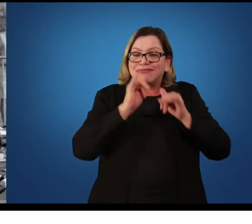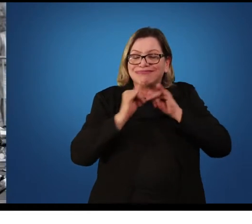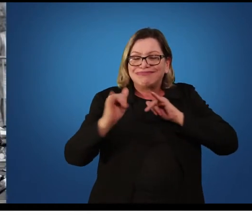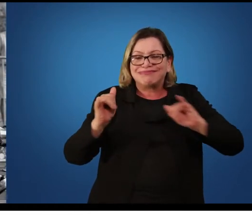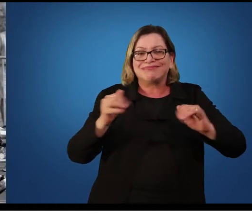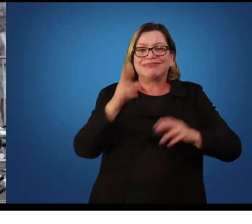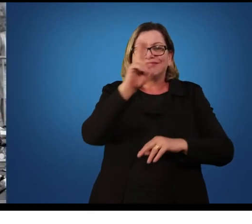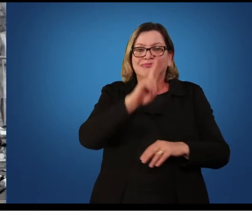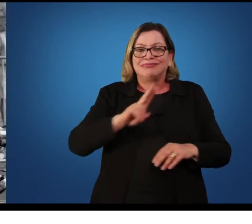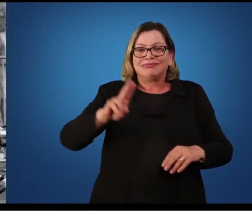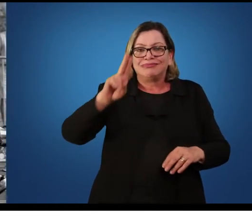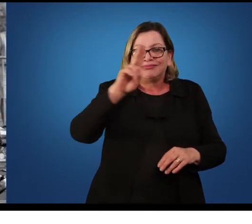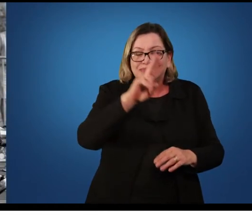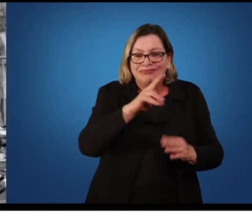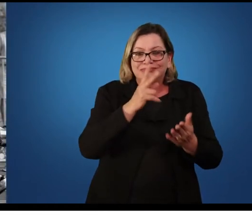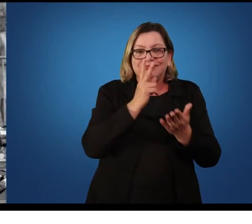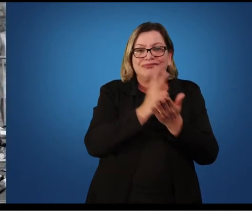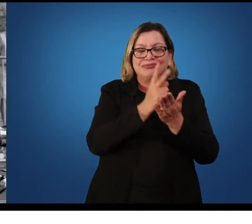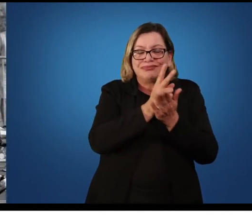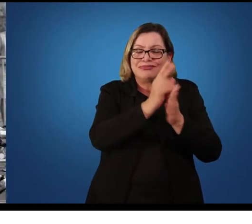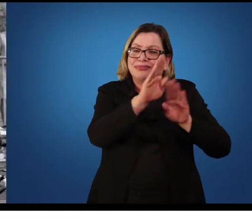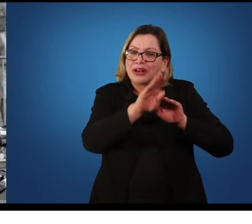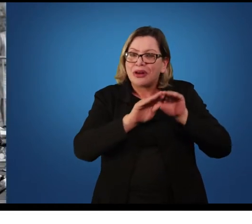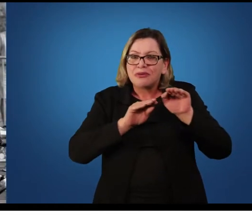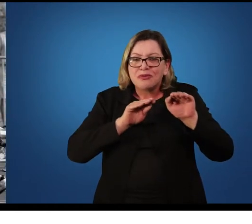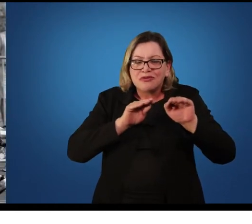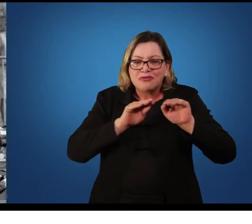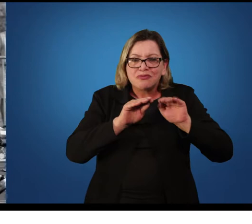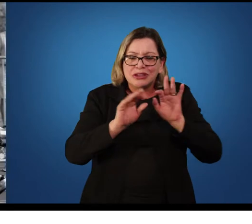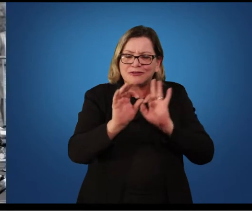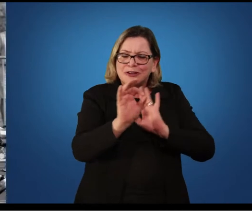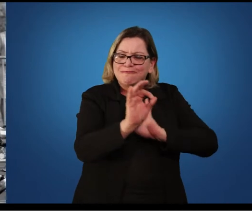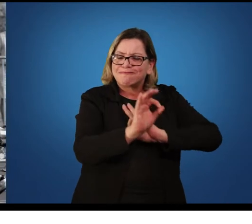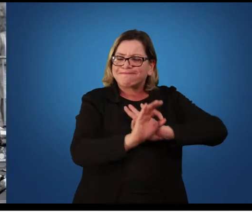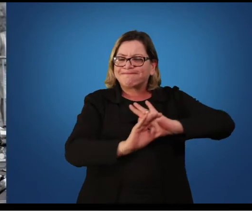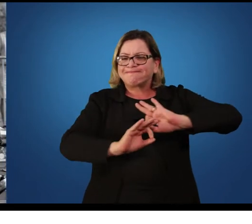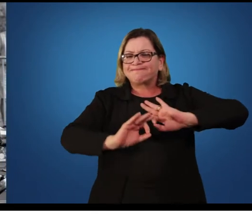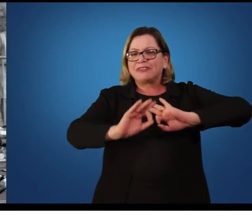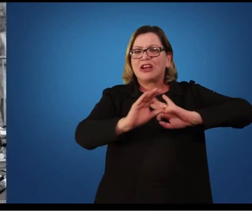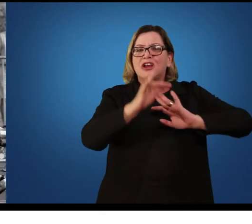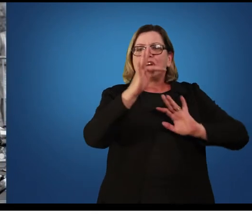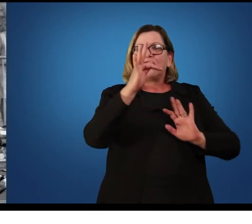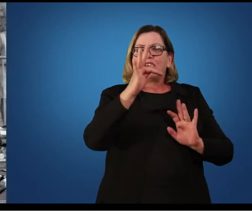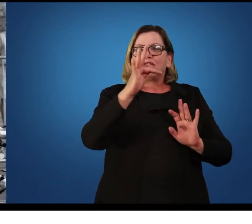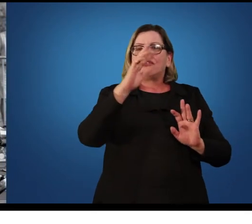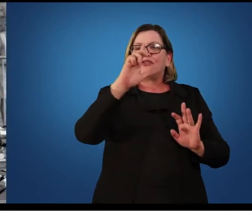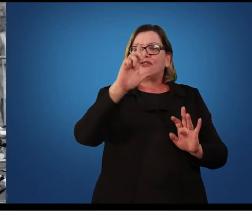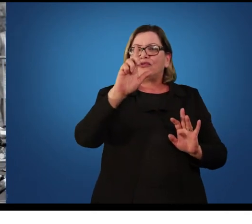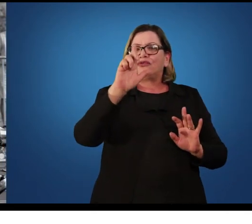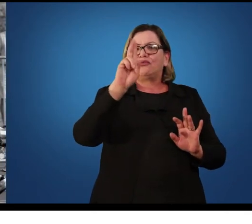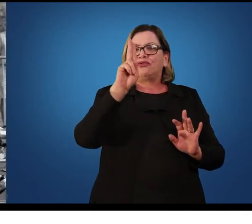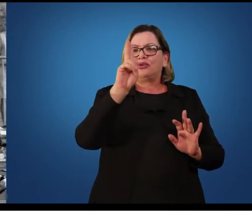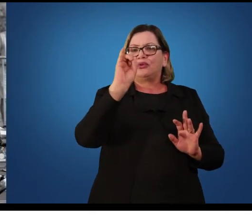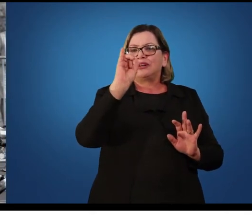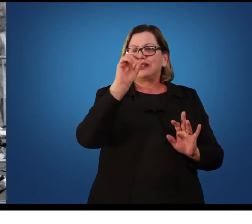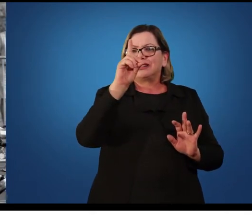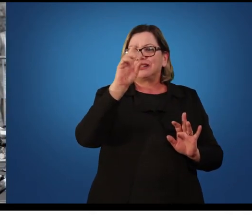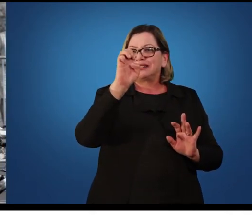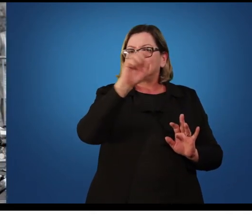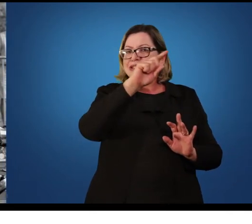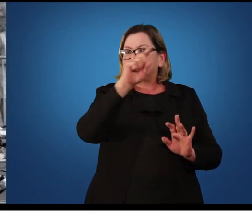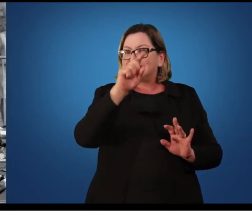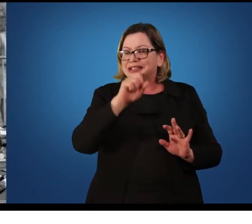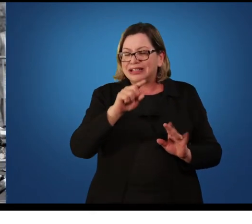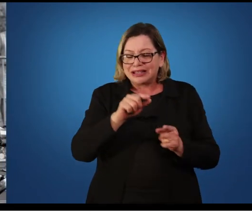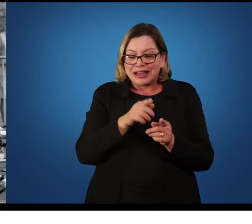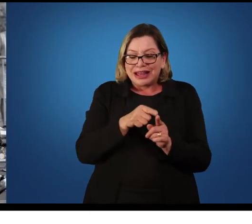movimentos e a sequência de movimentos vai ganhando uma fluidez, uma harmonia. A atenção, os